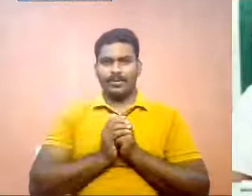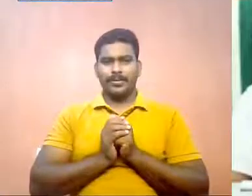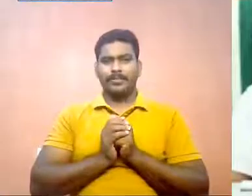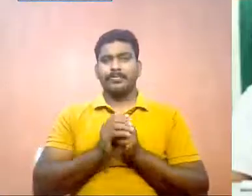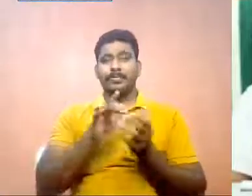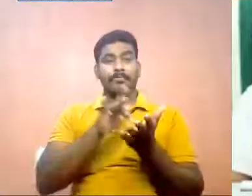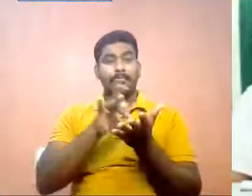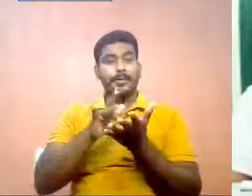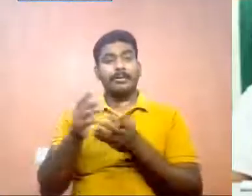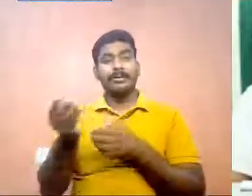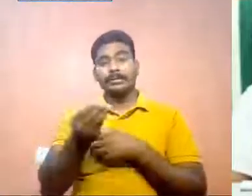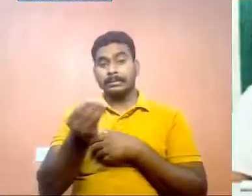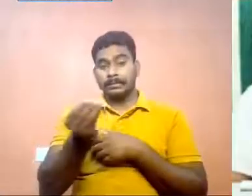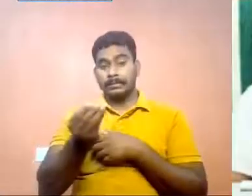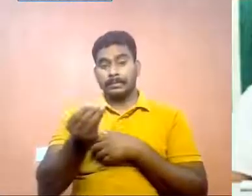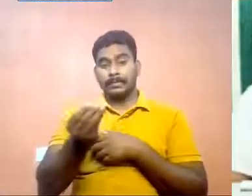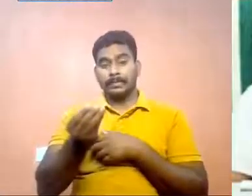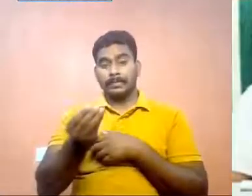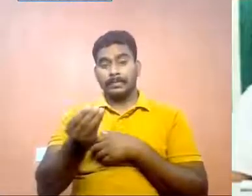ഇപ്പോഴും